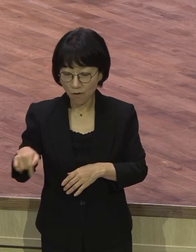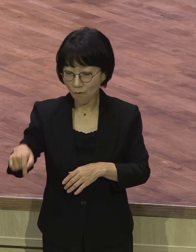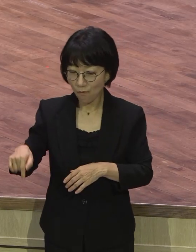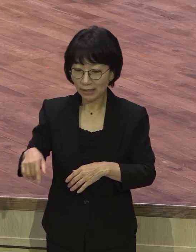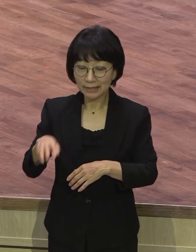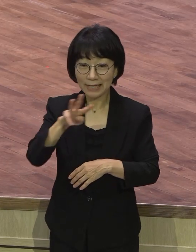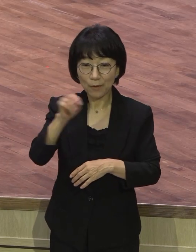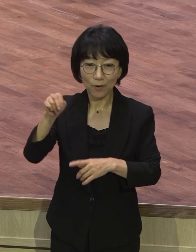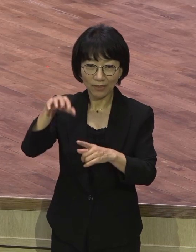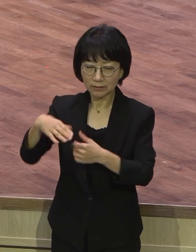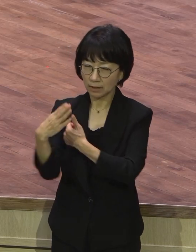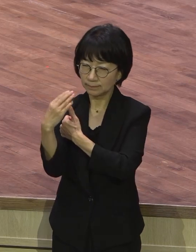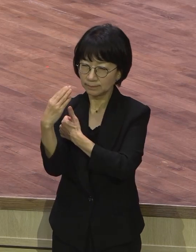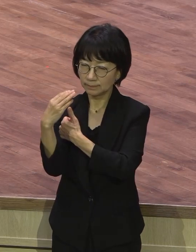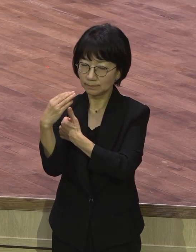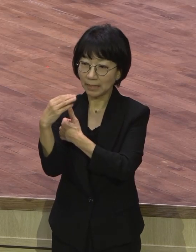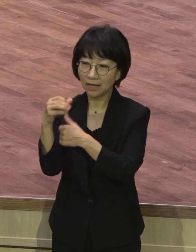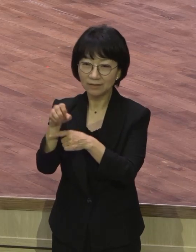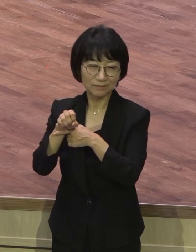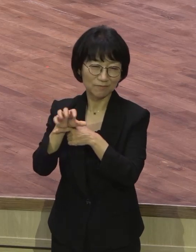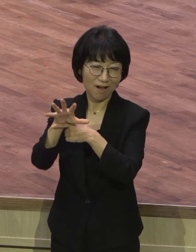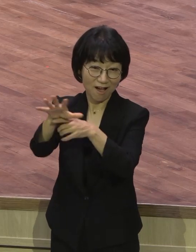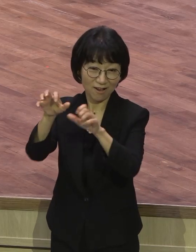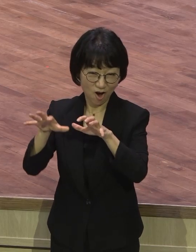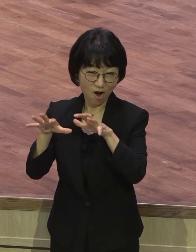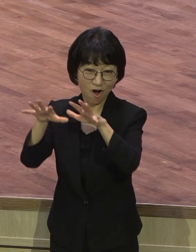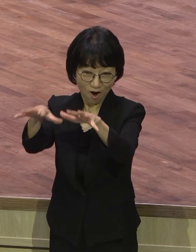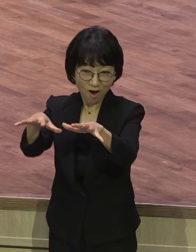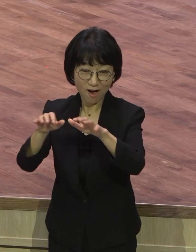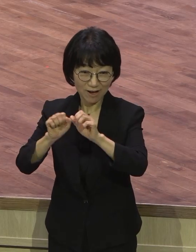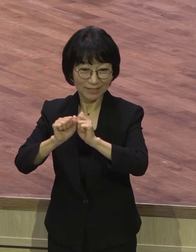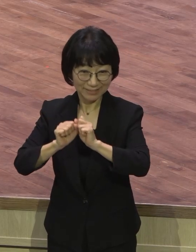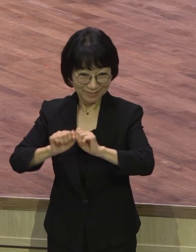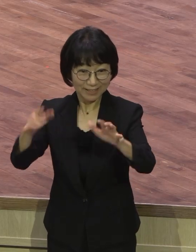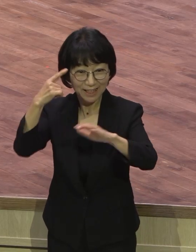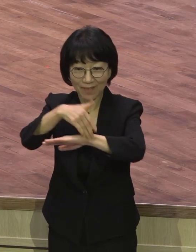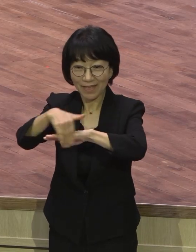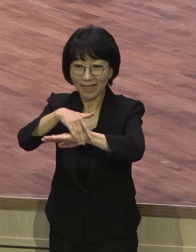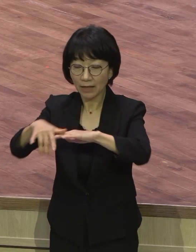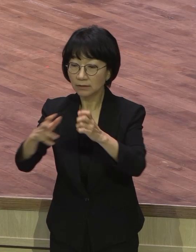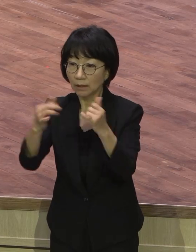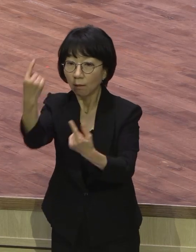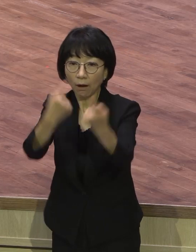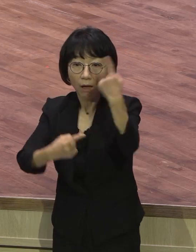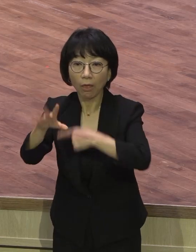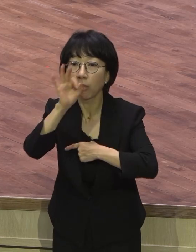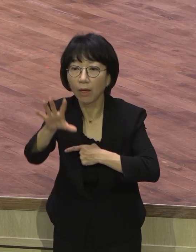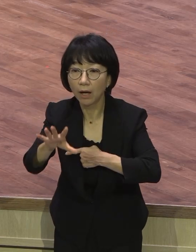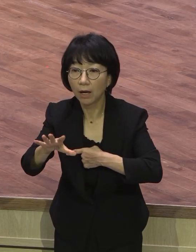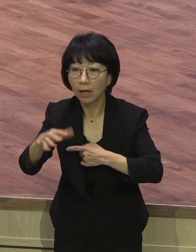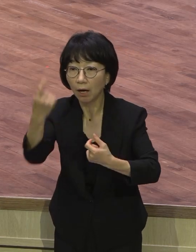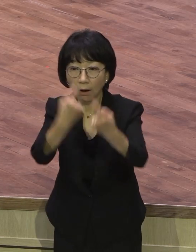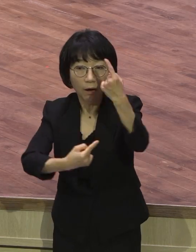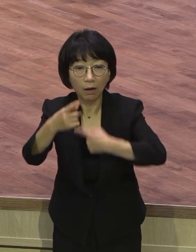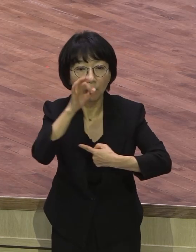세계로 다 나가도 됐는데 이거 지금 사람들이 올 수 없단 말이에요 올 수 없으니까